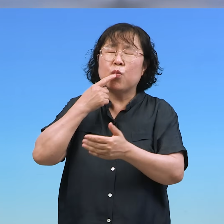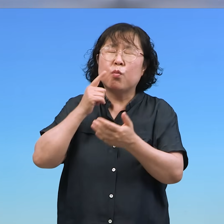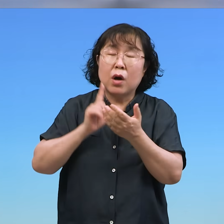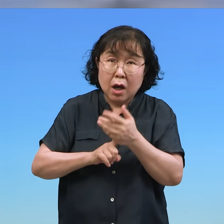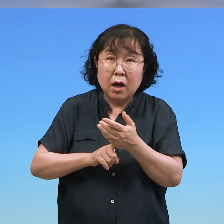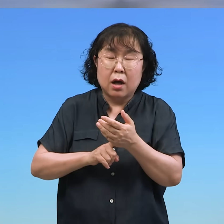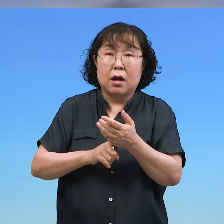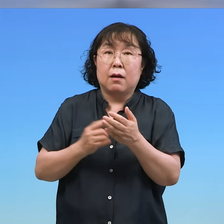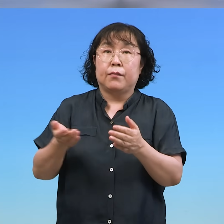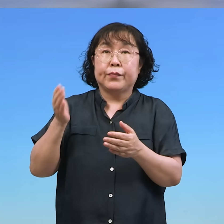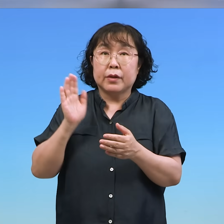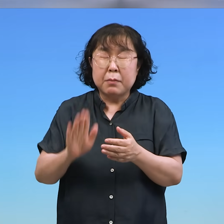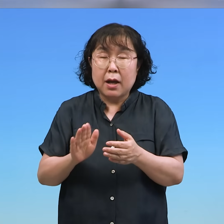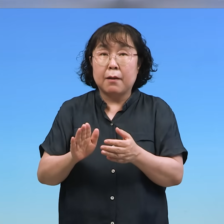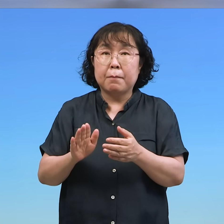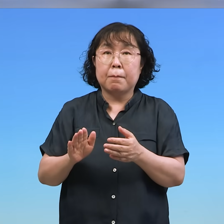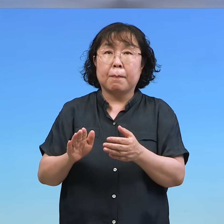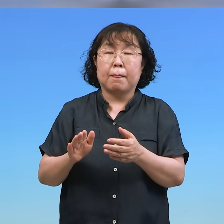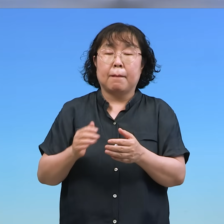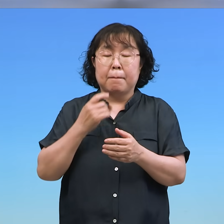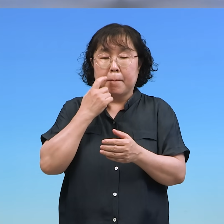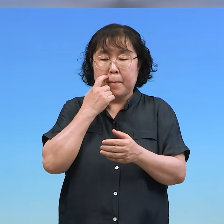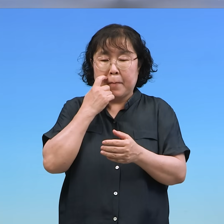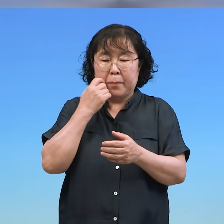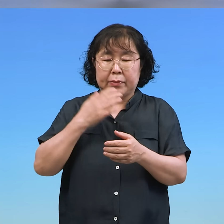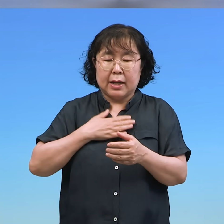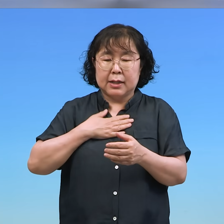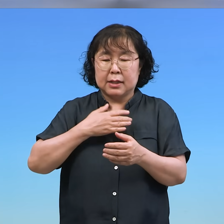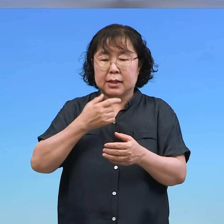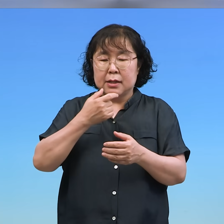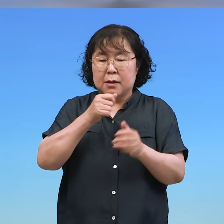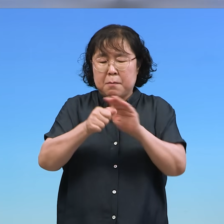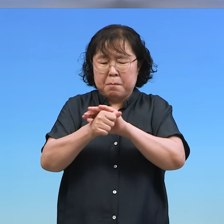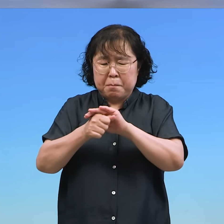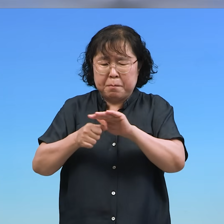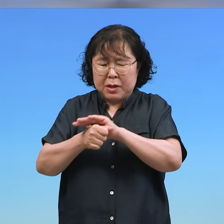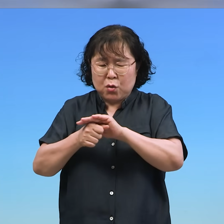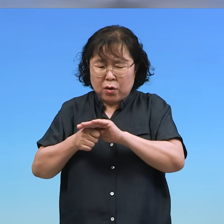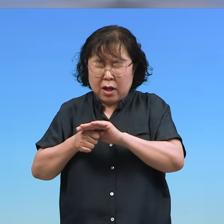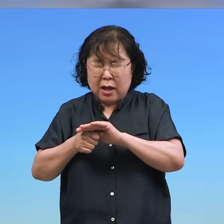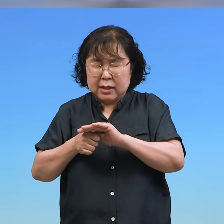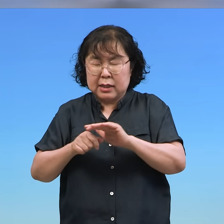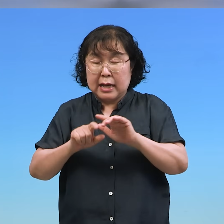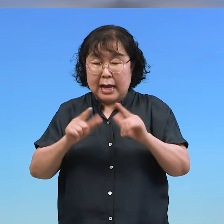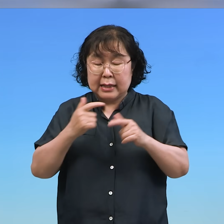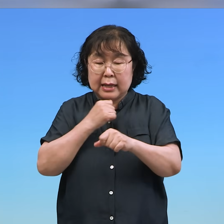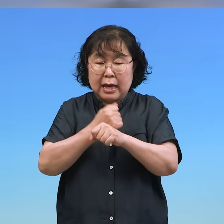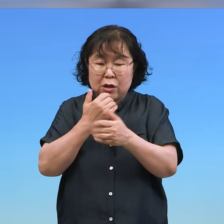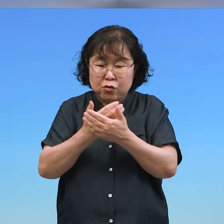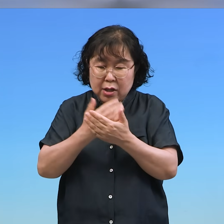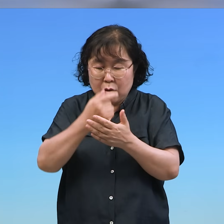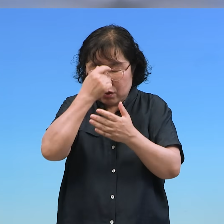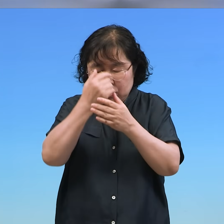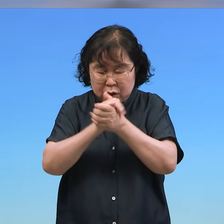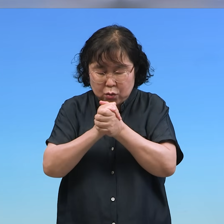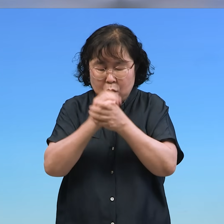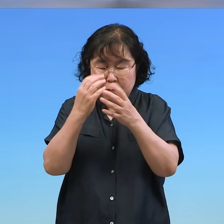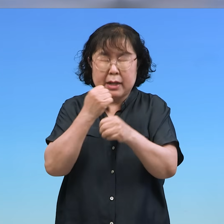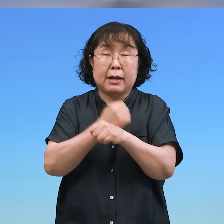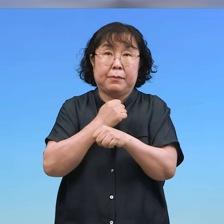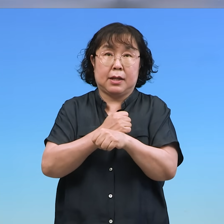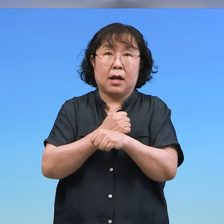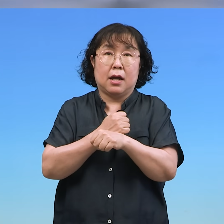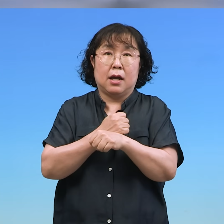저 비굴하지 않게 해주세요. 여러분 그런 기도 같이 하고 계세요? 여러분 이 땅에서 비굴하고 싶지 않으세요? 그럼 어떻게 해야